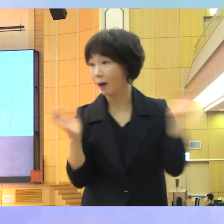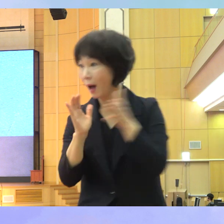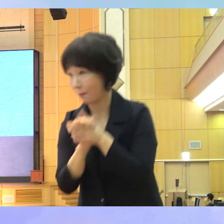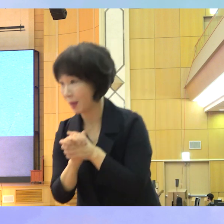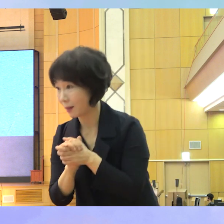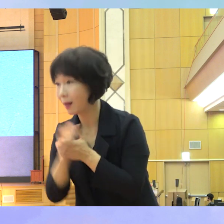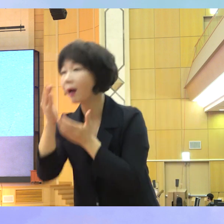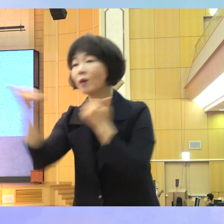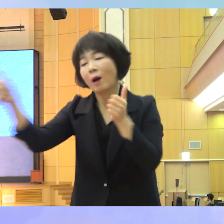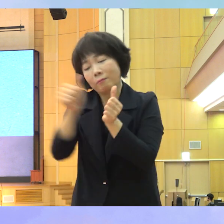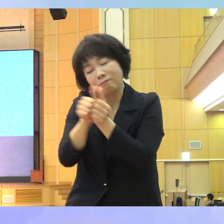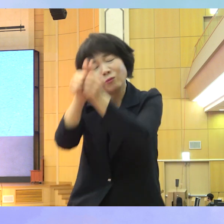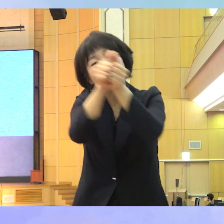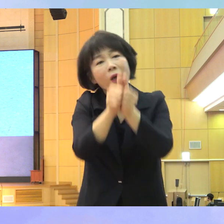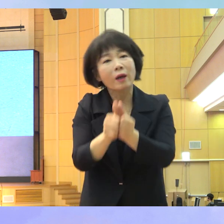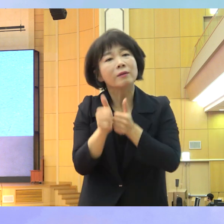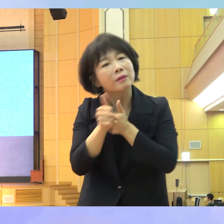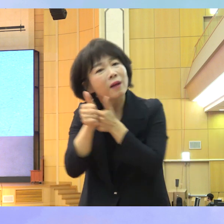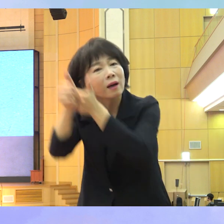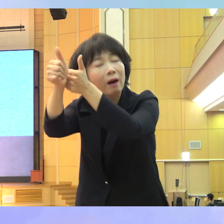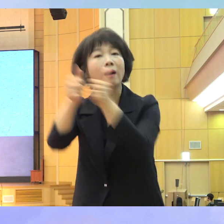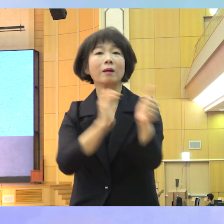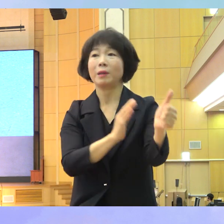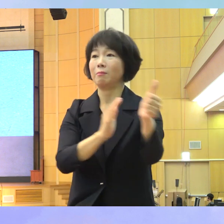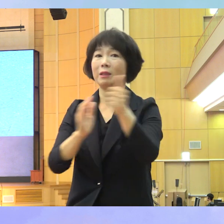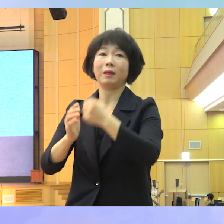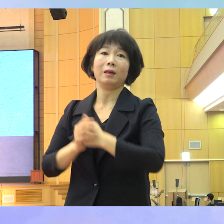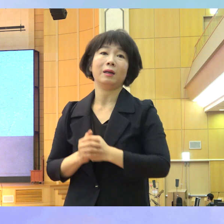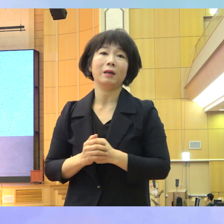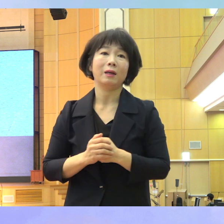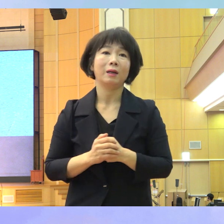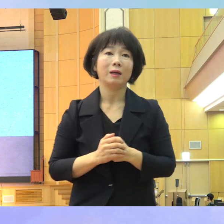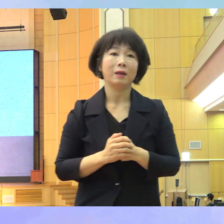동행하면서 가실 거라는 거예요. 이걸 믿어야 된다는 거예요.